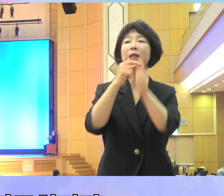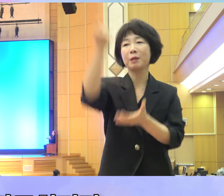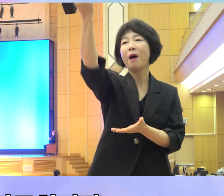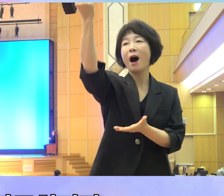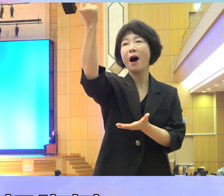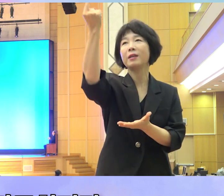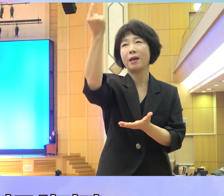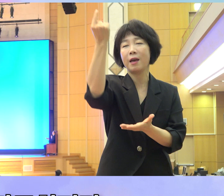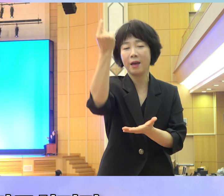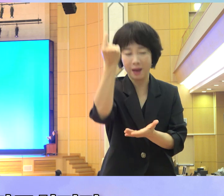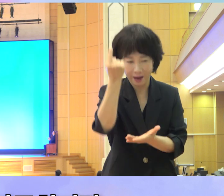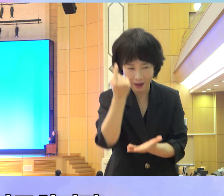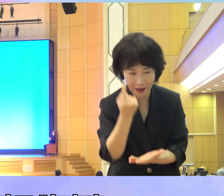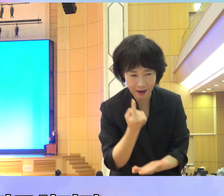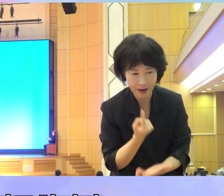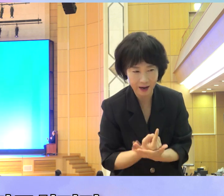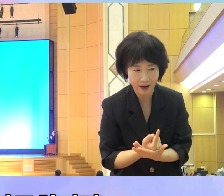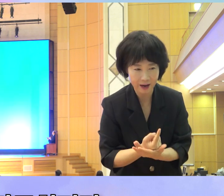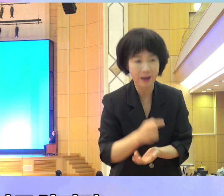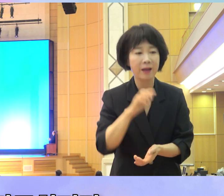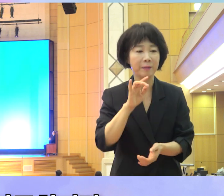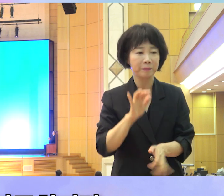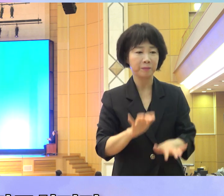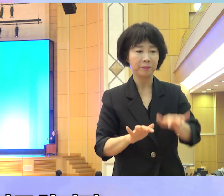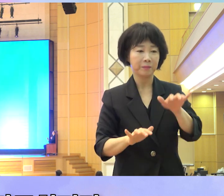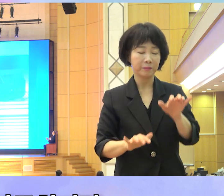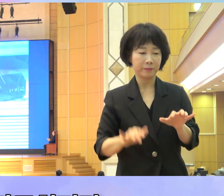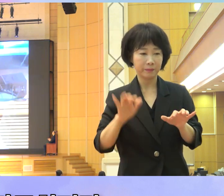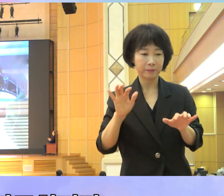구원이 임하네.